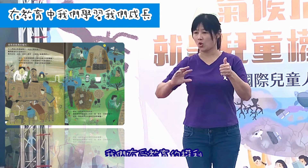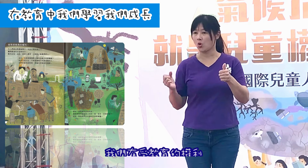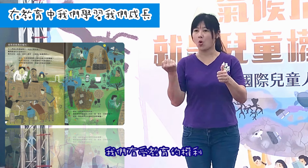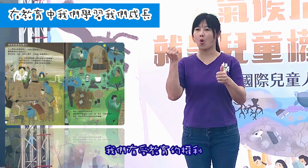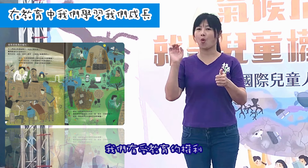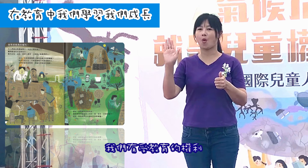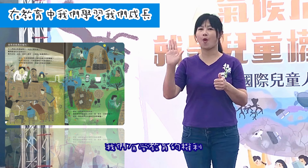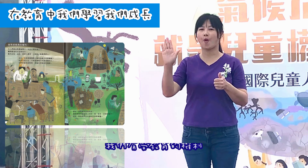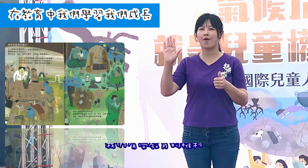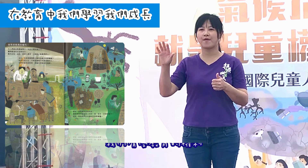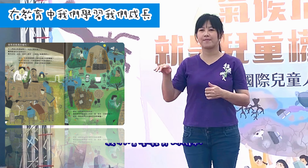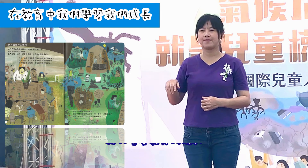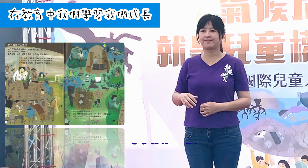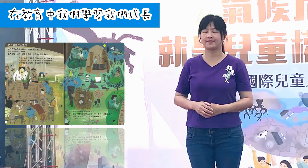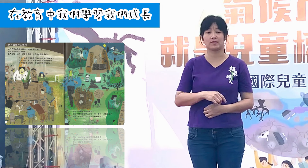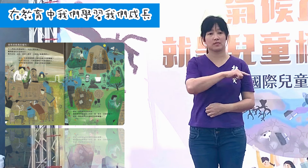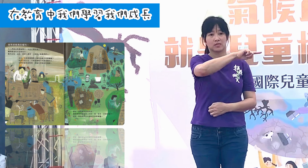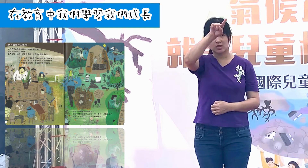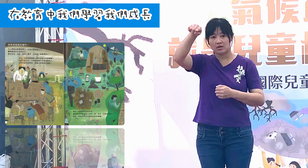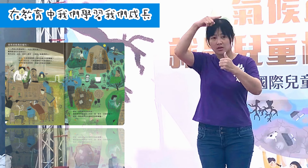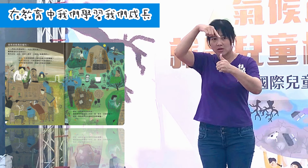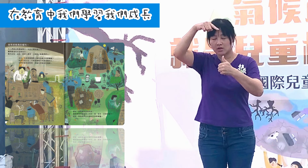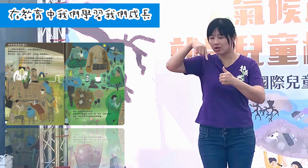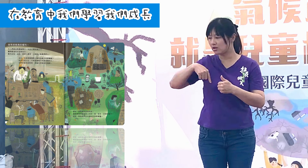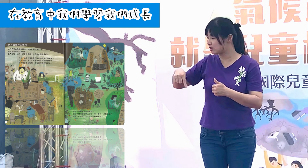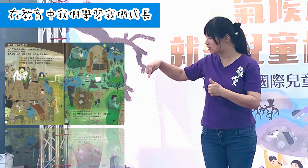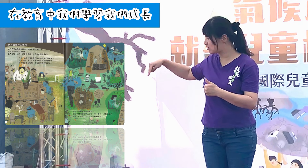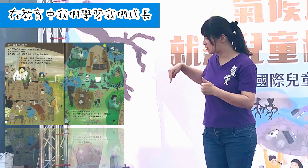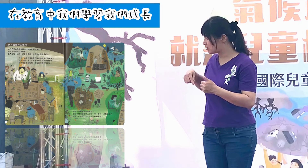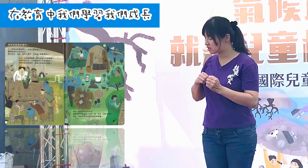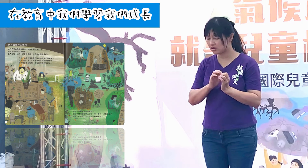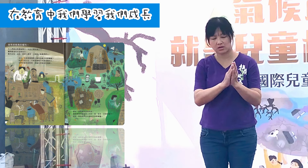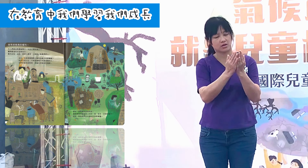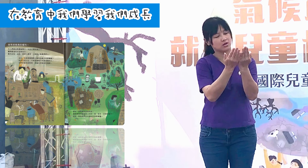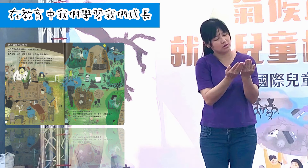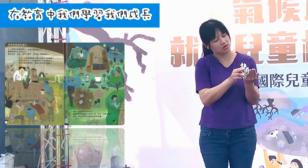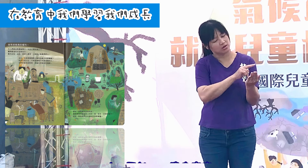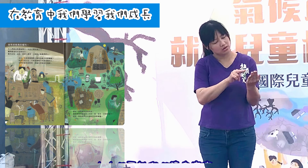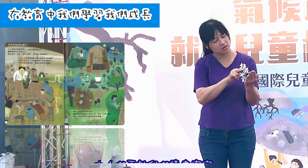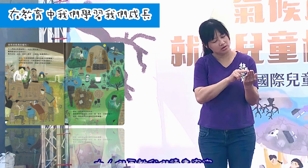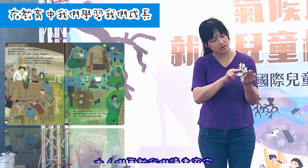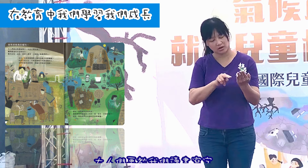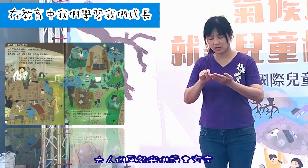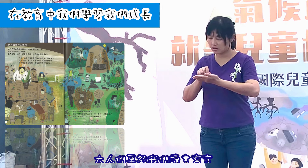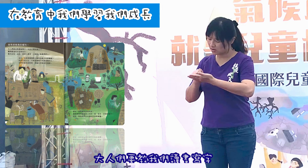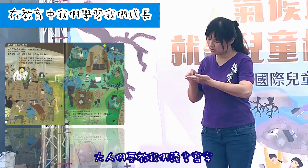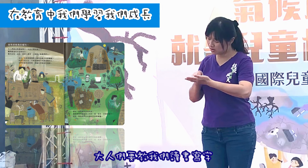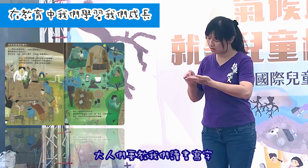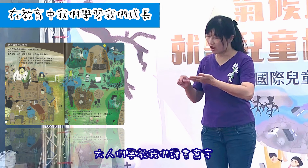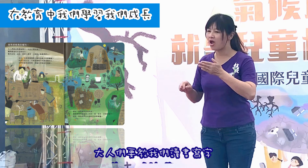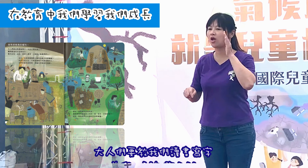我们有受教育的权利，大人们要教我们读书写